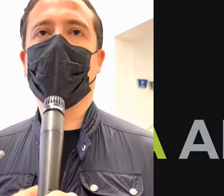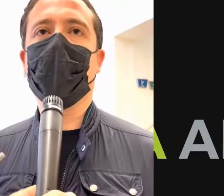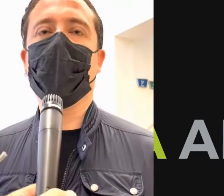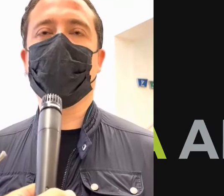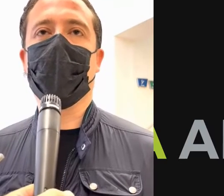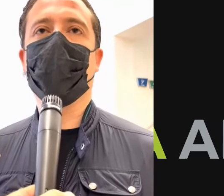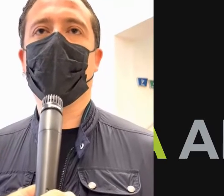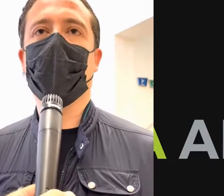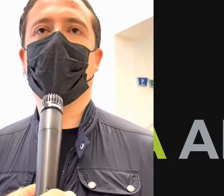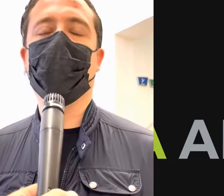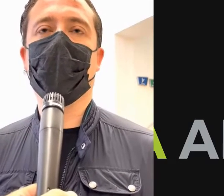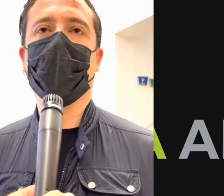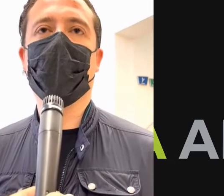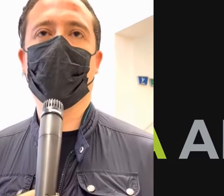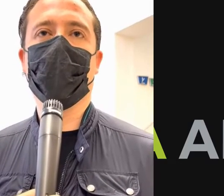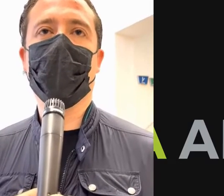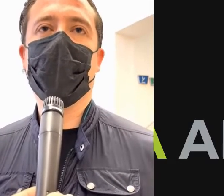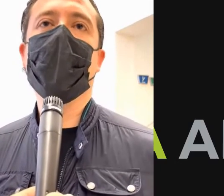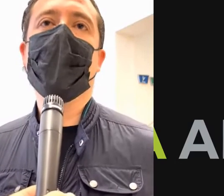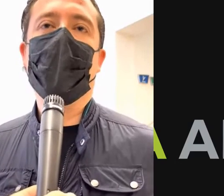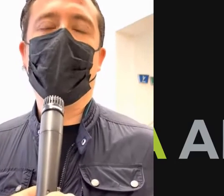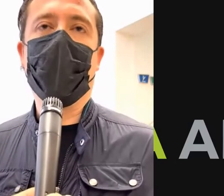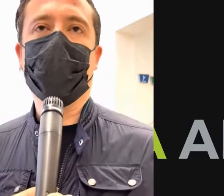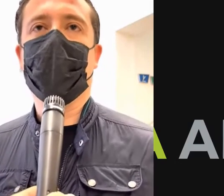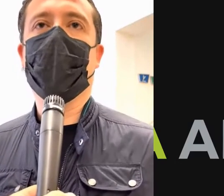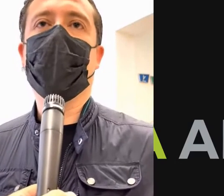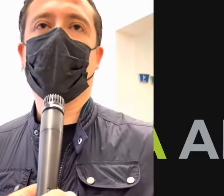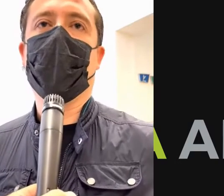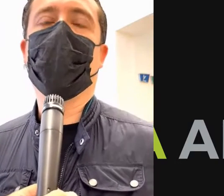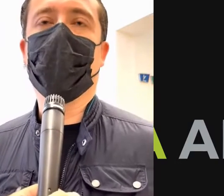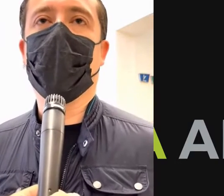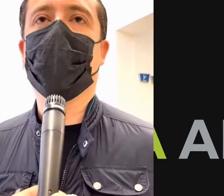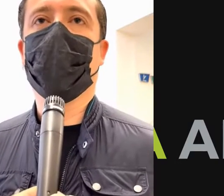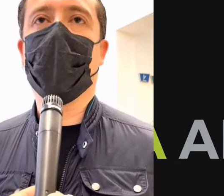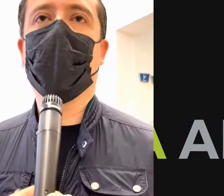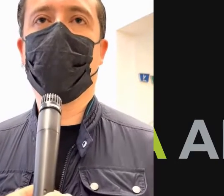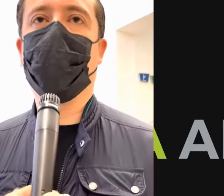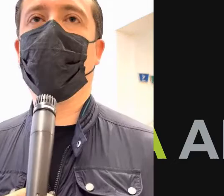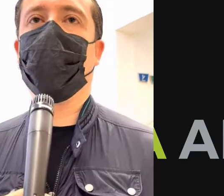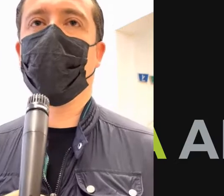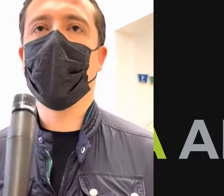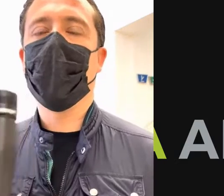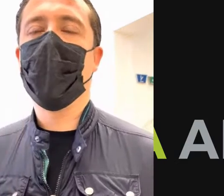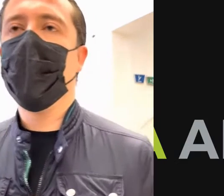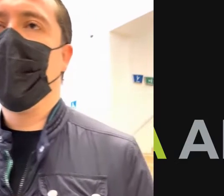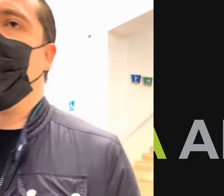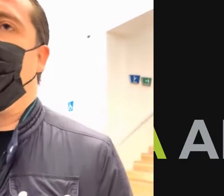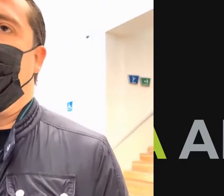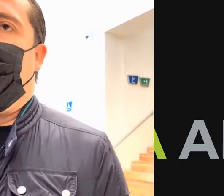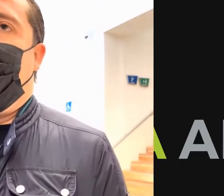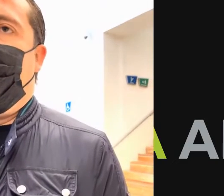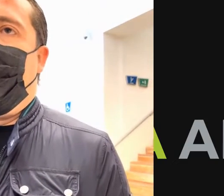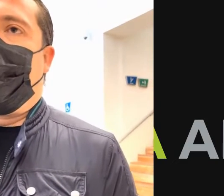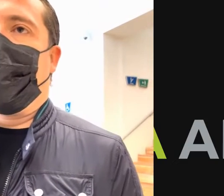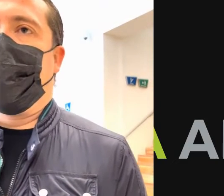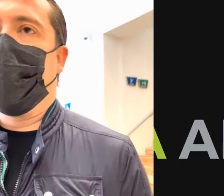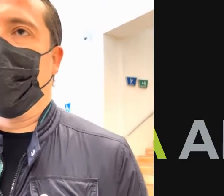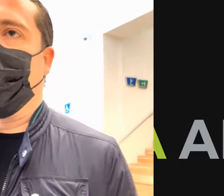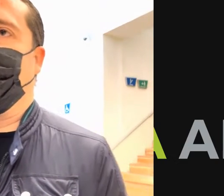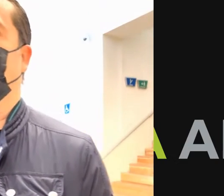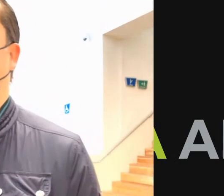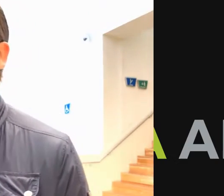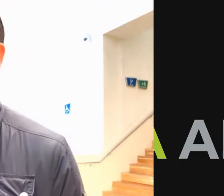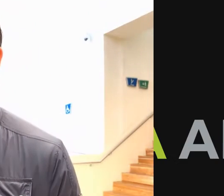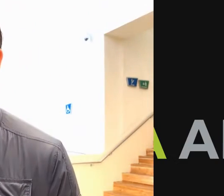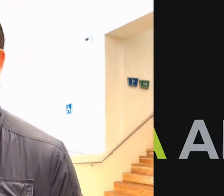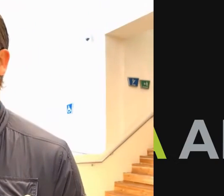ciudad de Querétaro estará previendo la política pública para diseñar y crear el futuro de la ciudad. En ese tema,